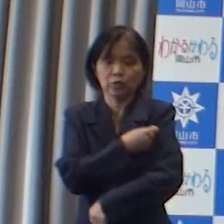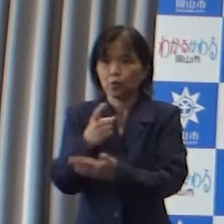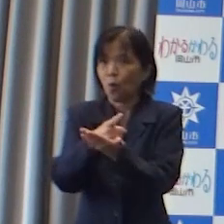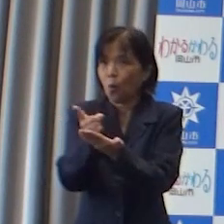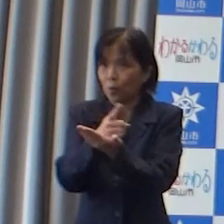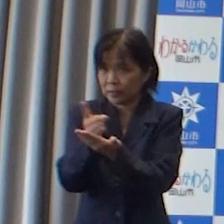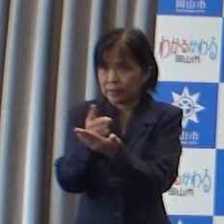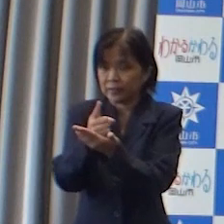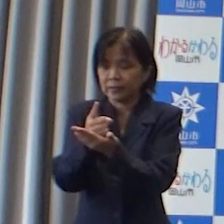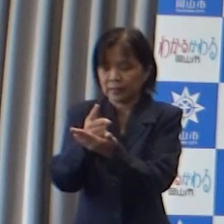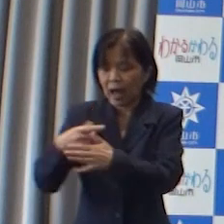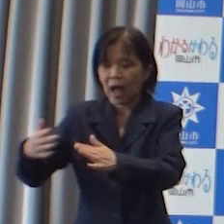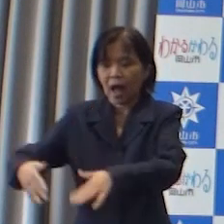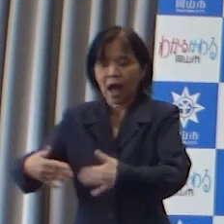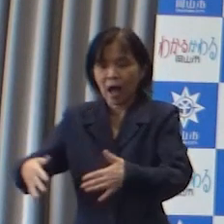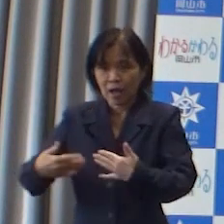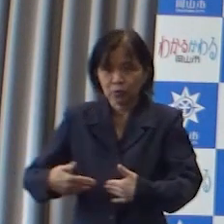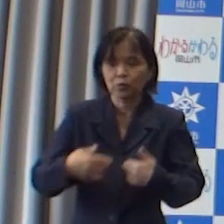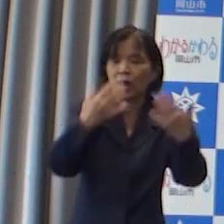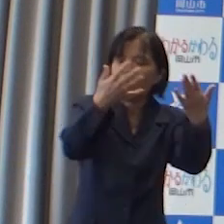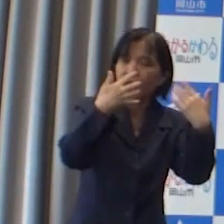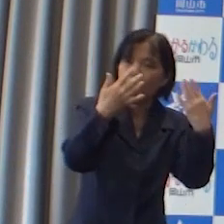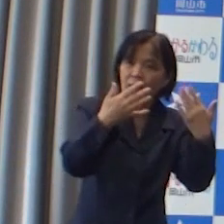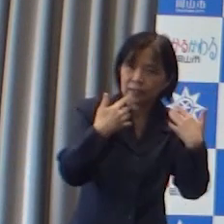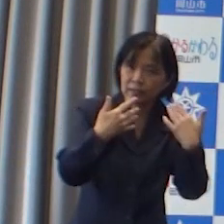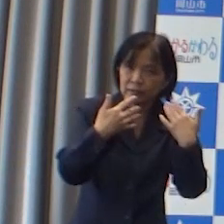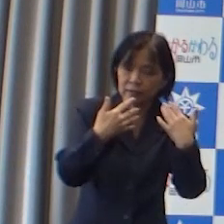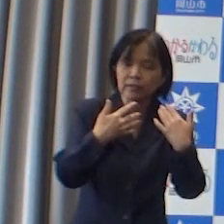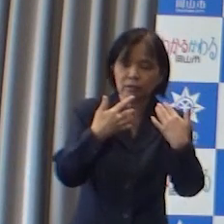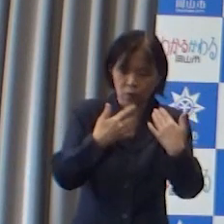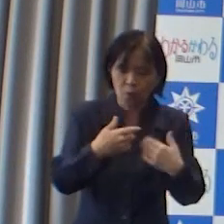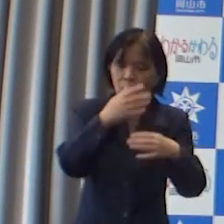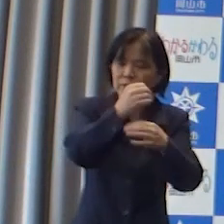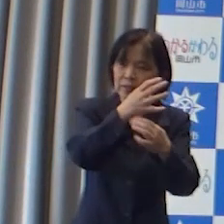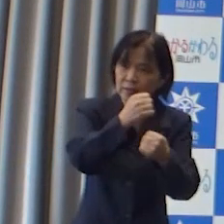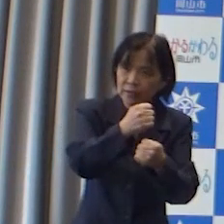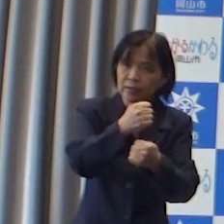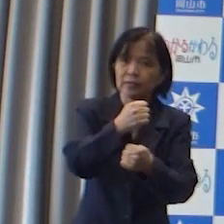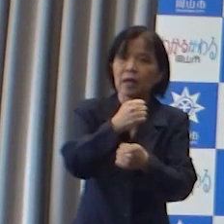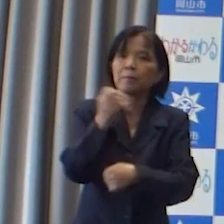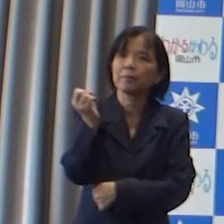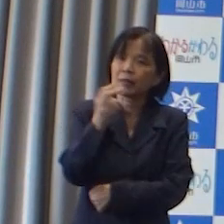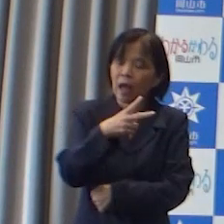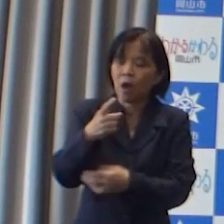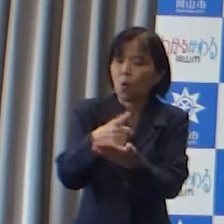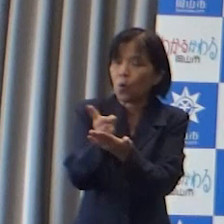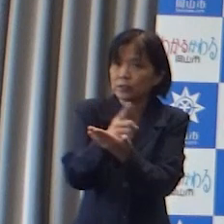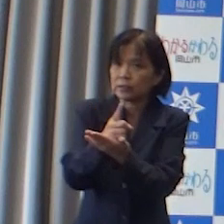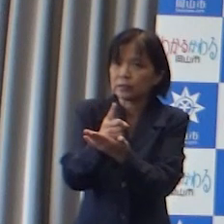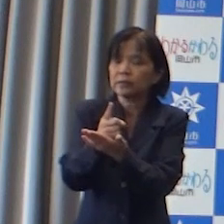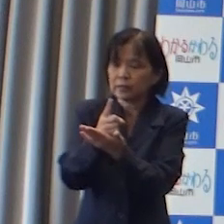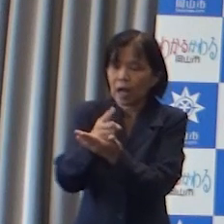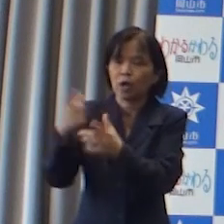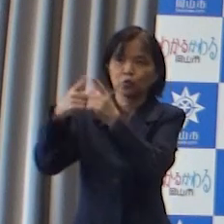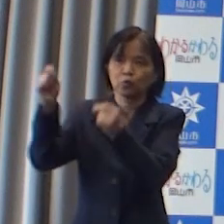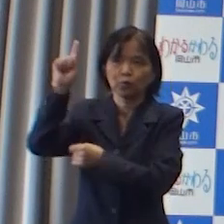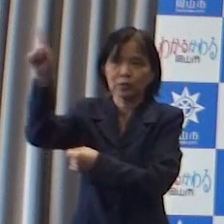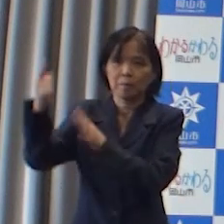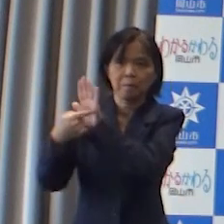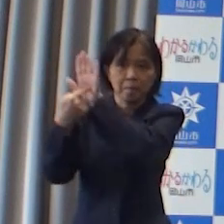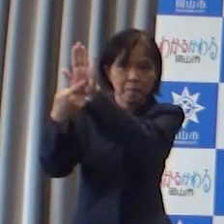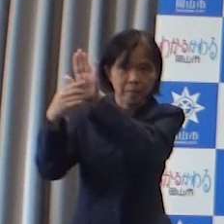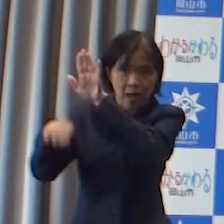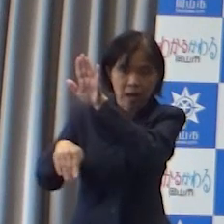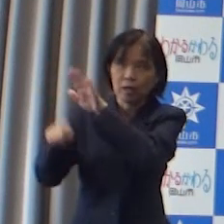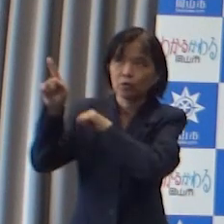として、春秋の接種時期や各時期の接種対象者等に関する方針が示されたところであります